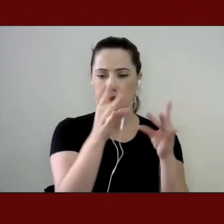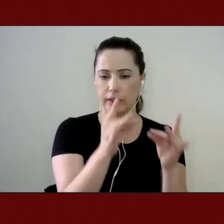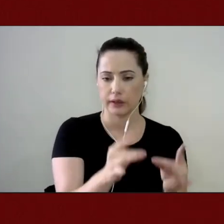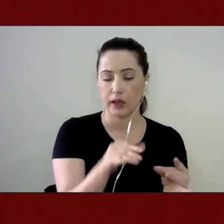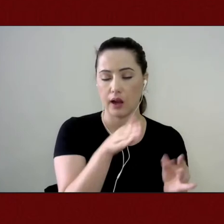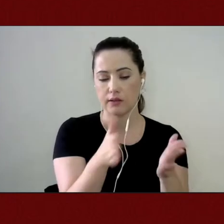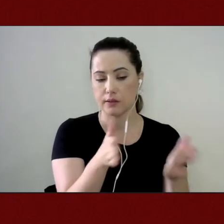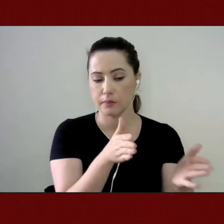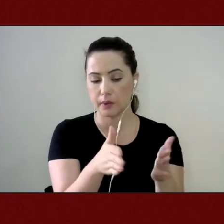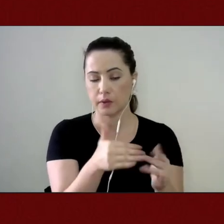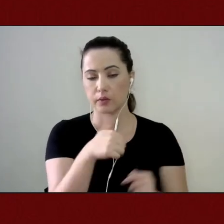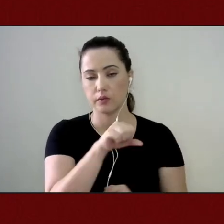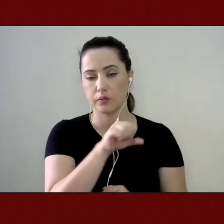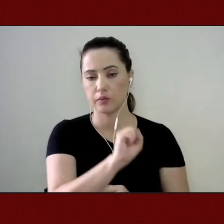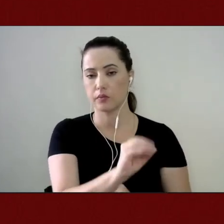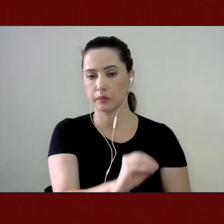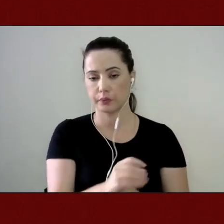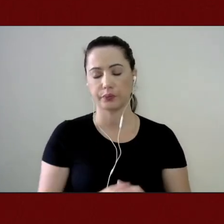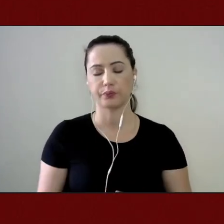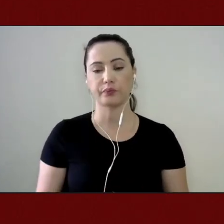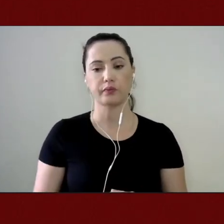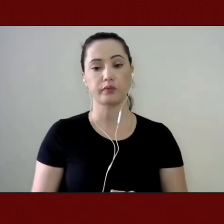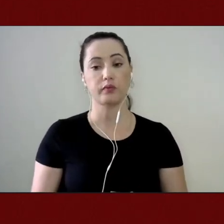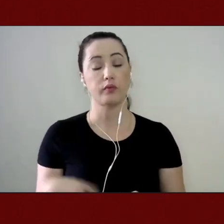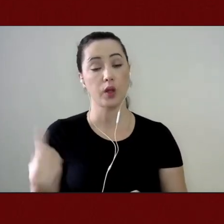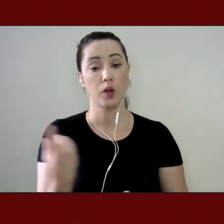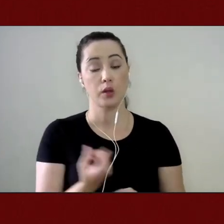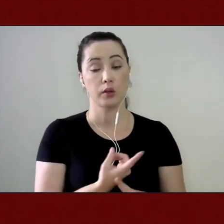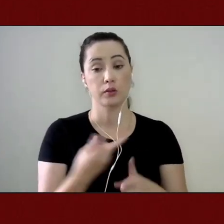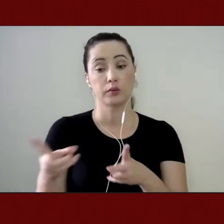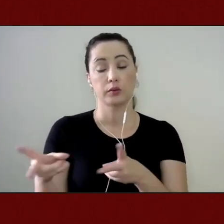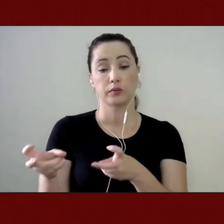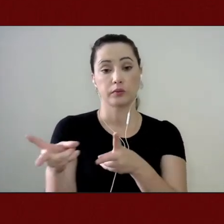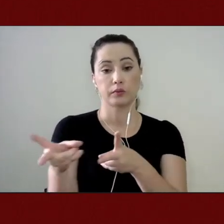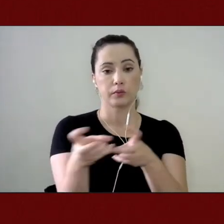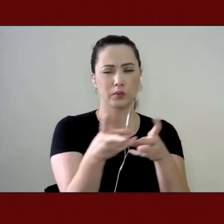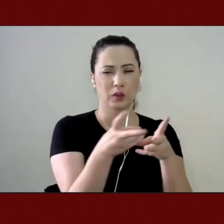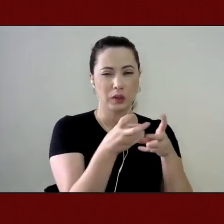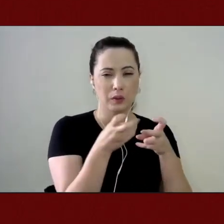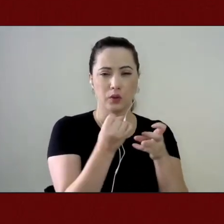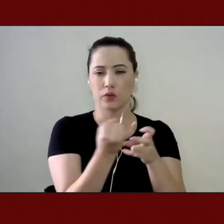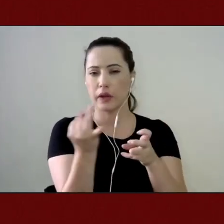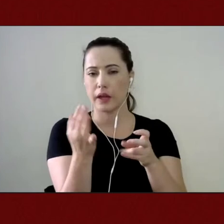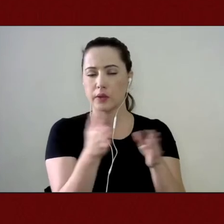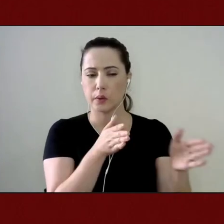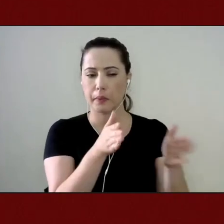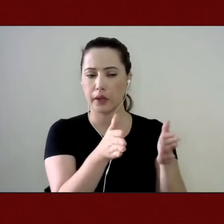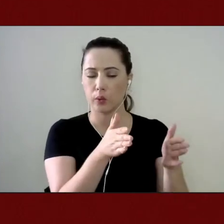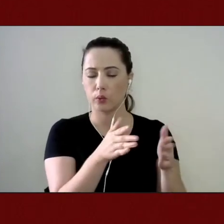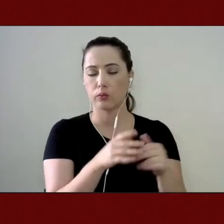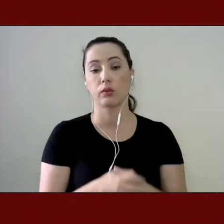Comunista Brasileiro, podemos perceber vários momentos diferenciados, né?